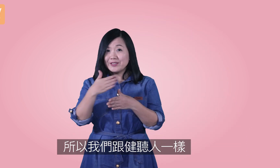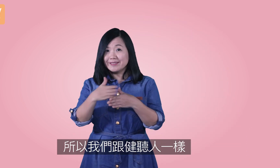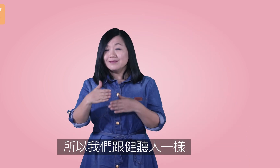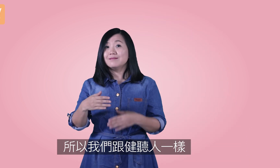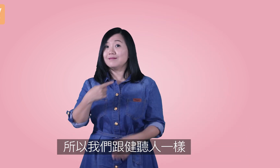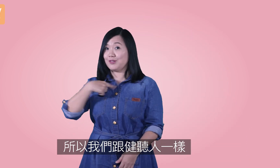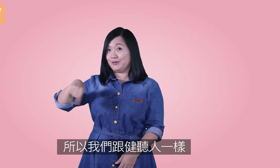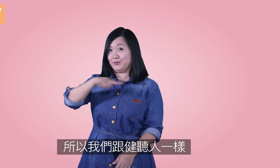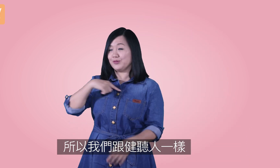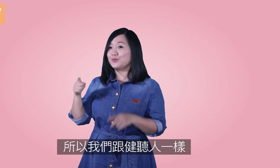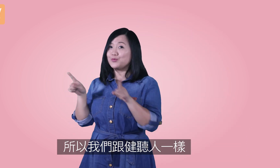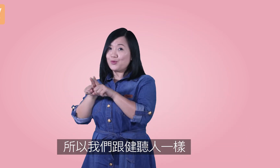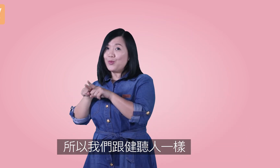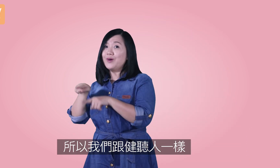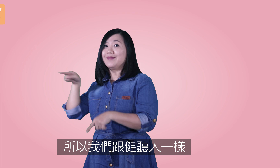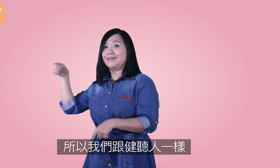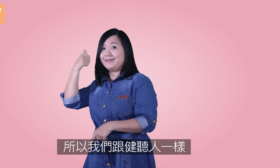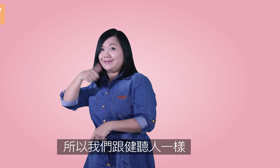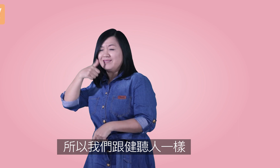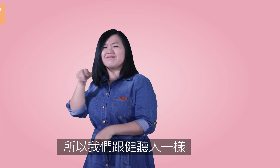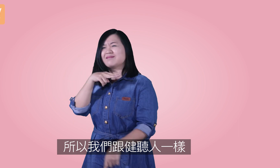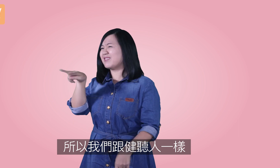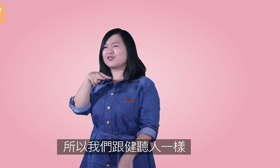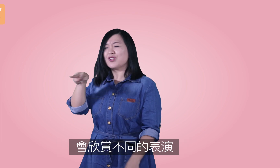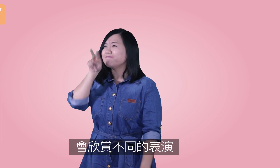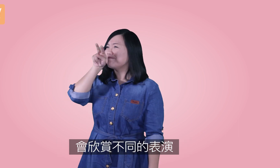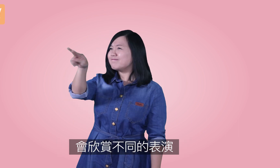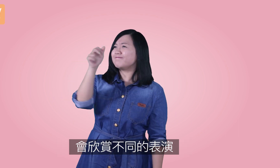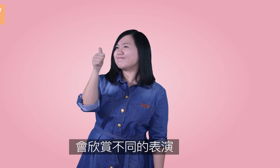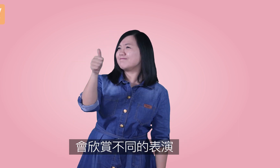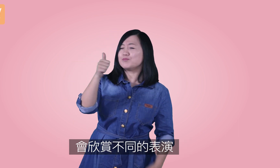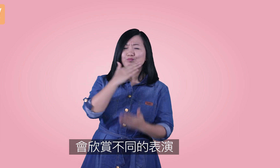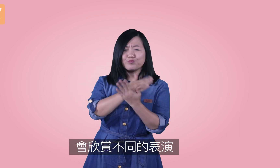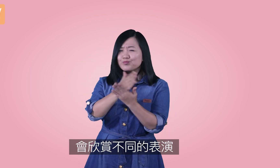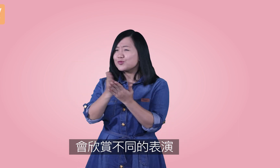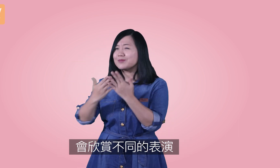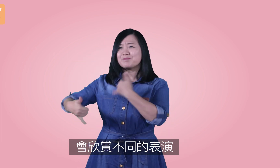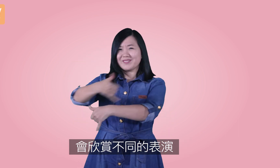所以我们和健听人都一样，会欣赏不同的表演。